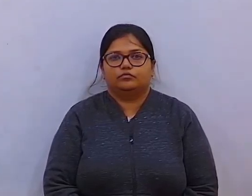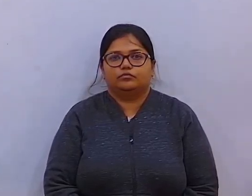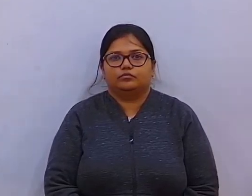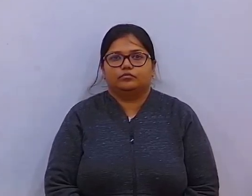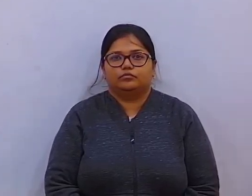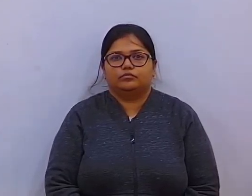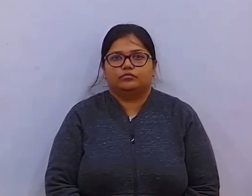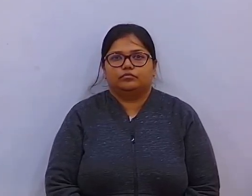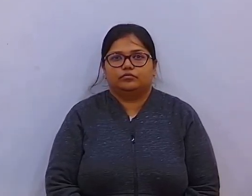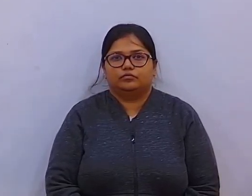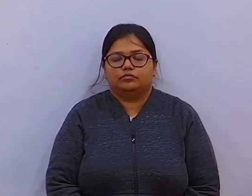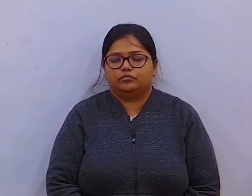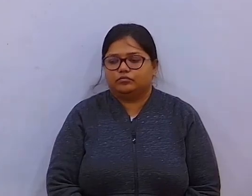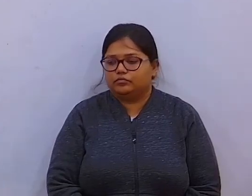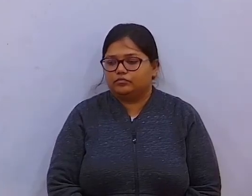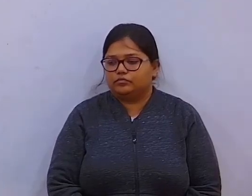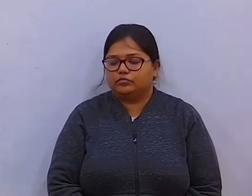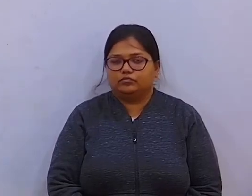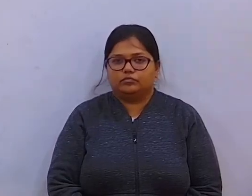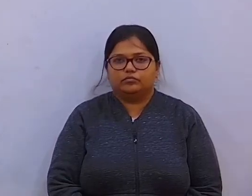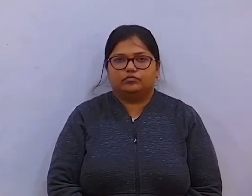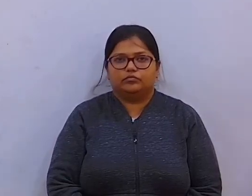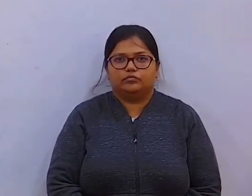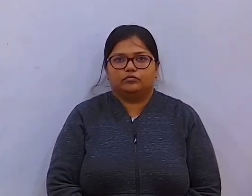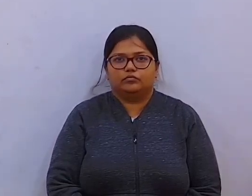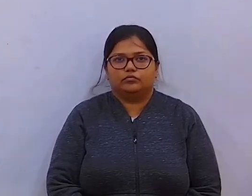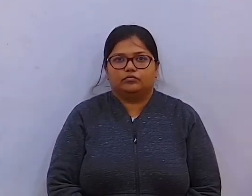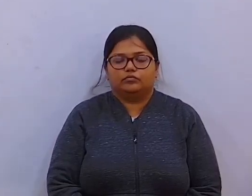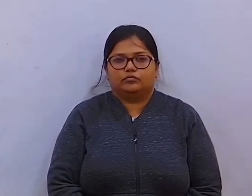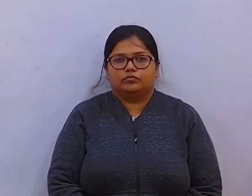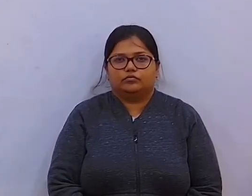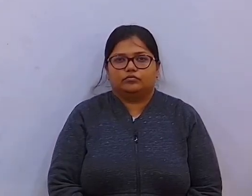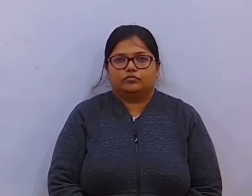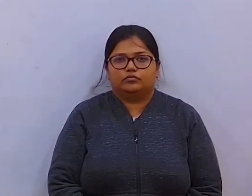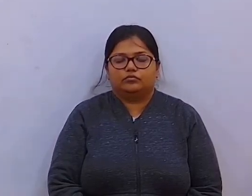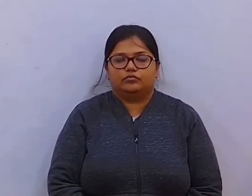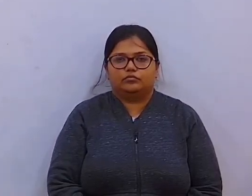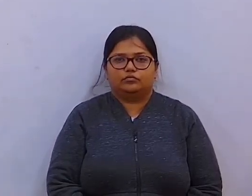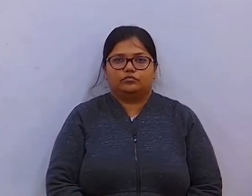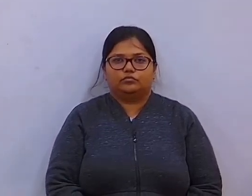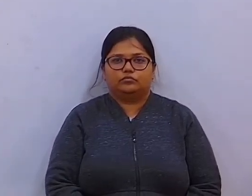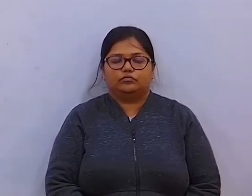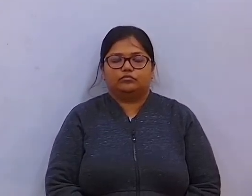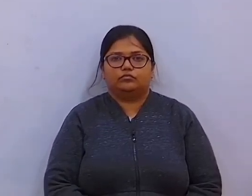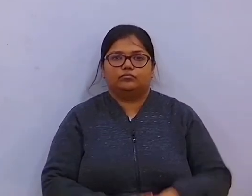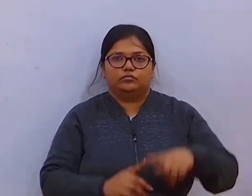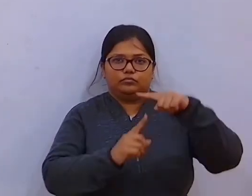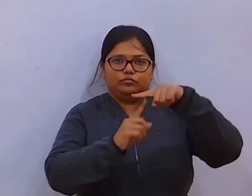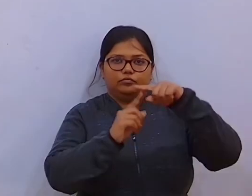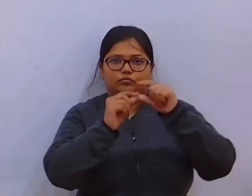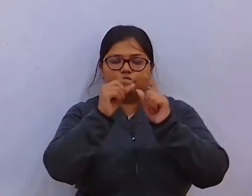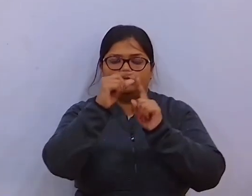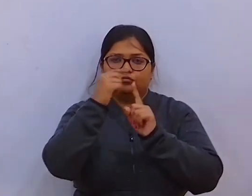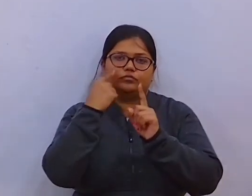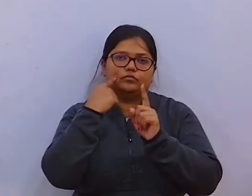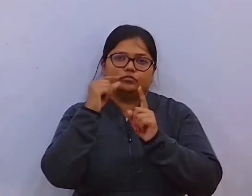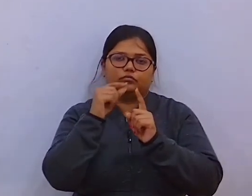स्थित, इसके एक दो पॉइंट लिख लो, तापी सिद्धांत डैश करके लिखो। ठीक